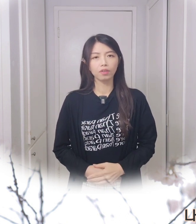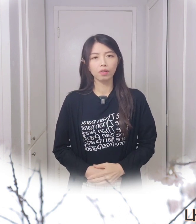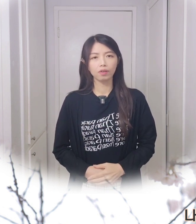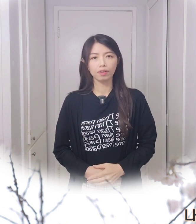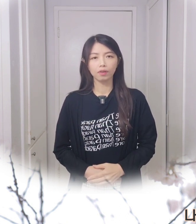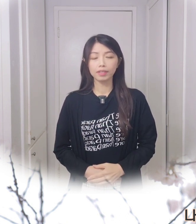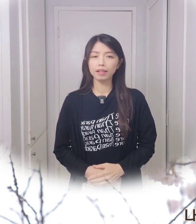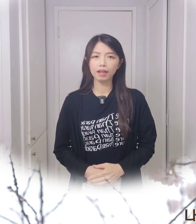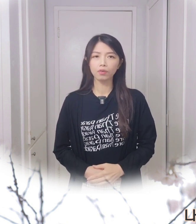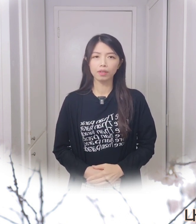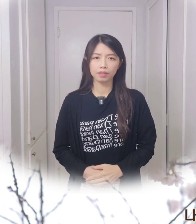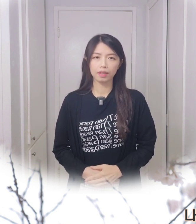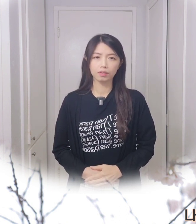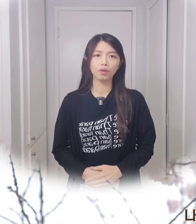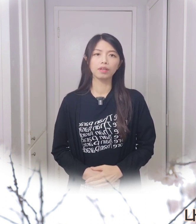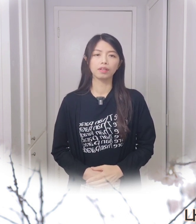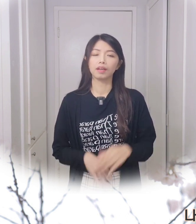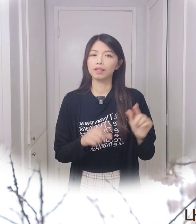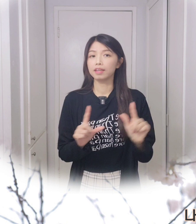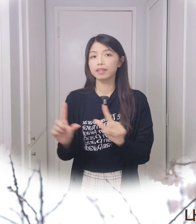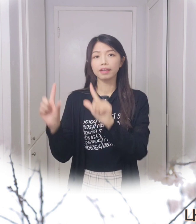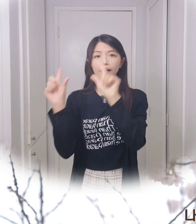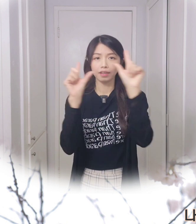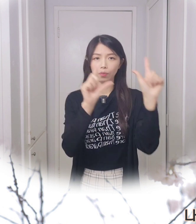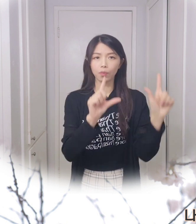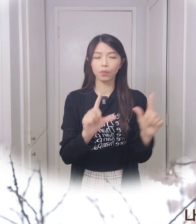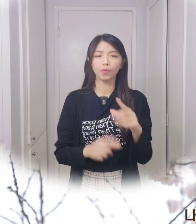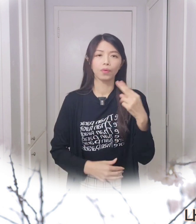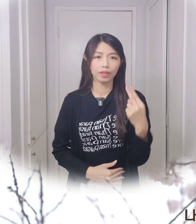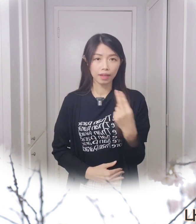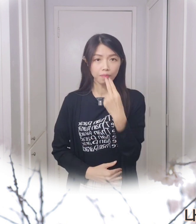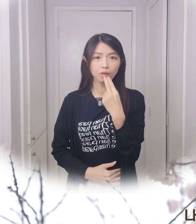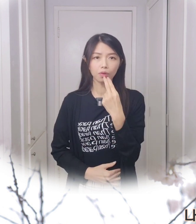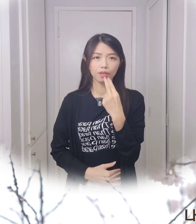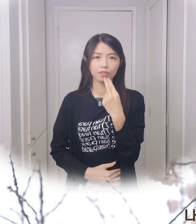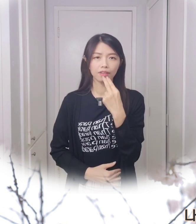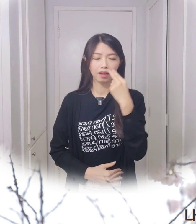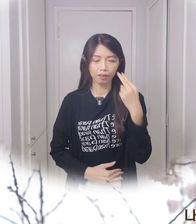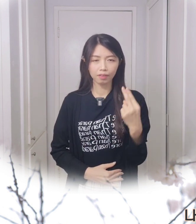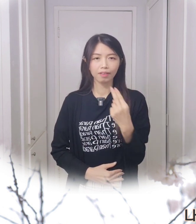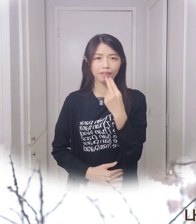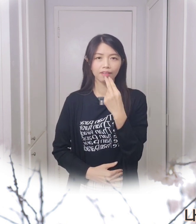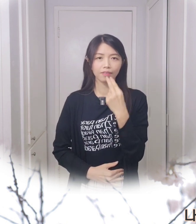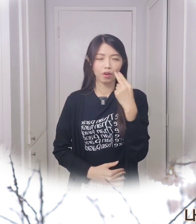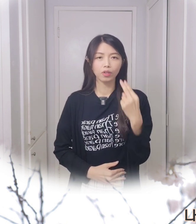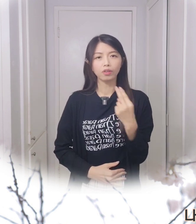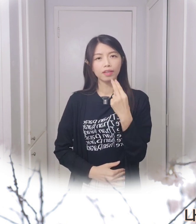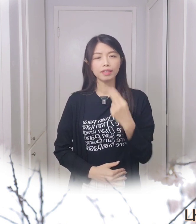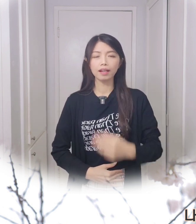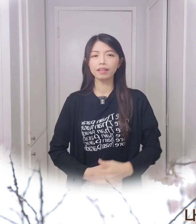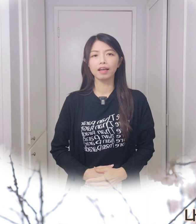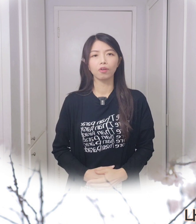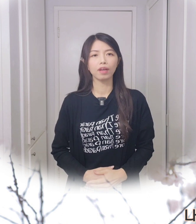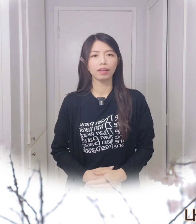여기서 살다라고 한 뜻의 수어는 이 살다가 아니고 이 생명수어를 해주셔야 돼요. 어디